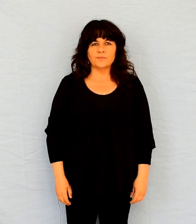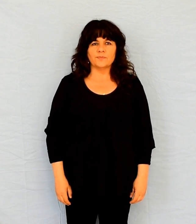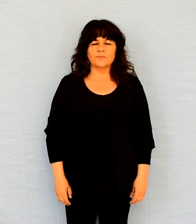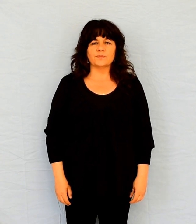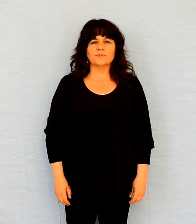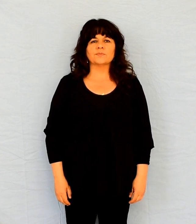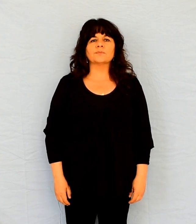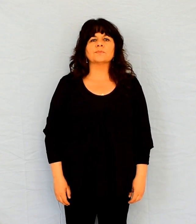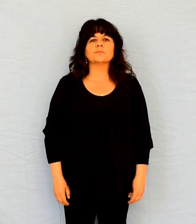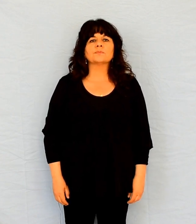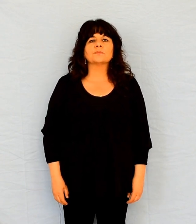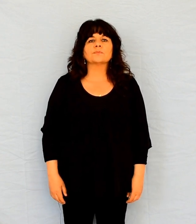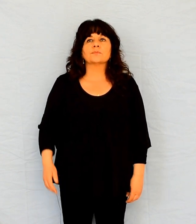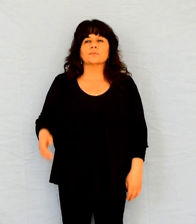À la vue de ce qui s'était passé,